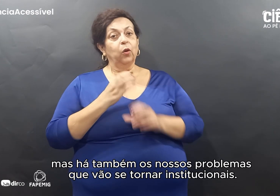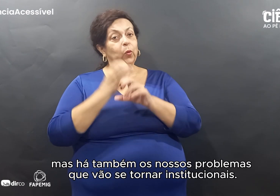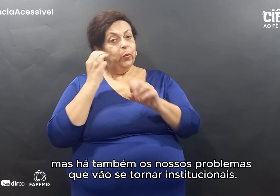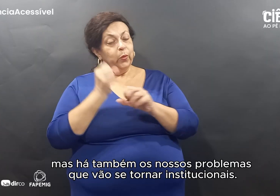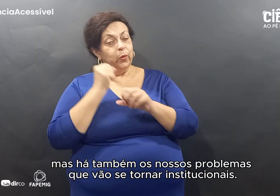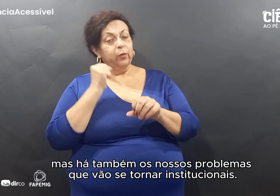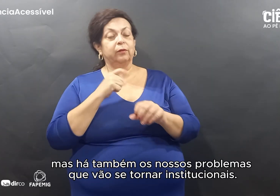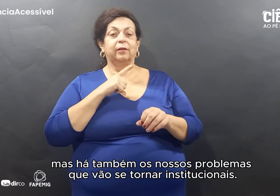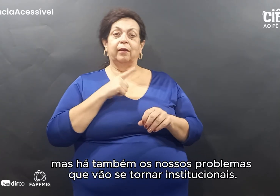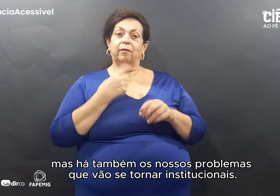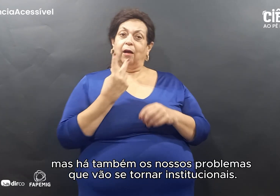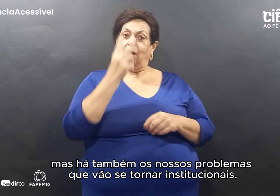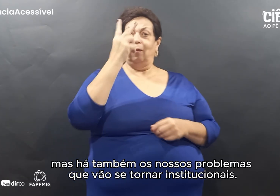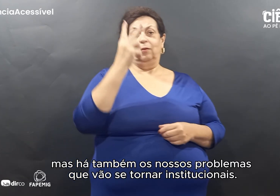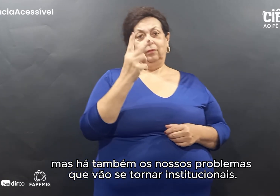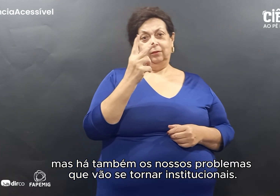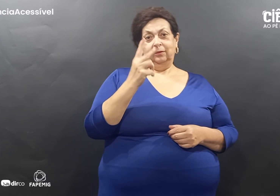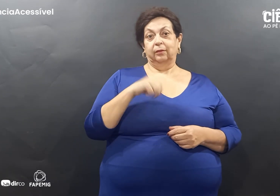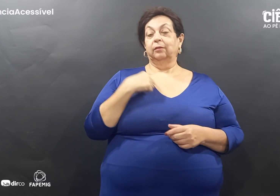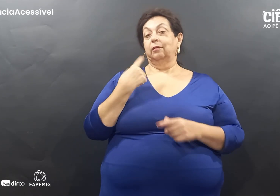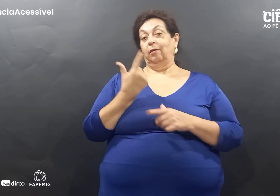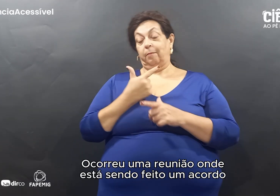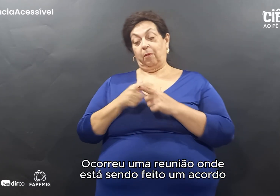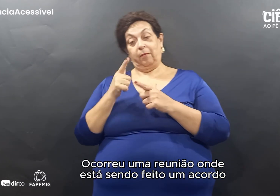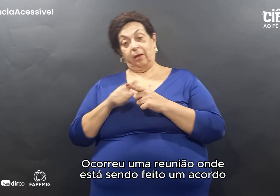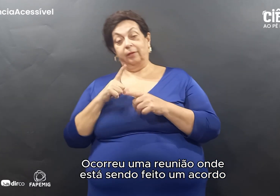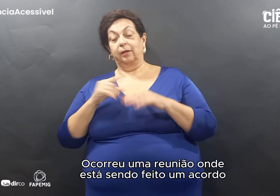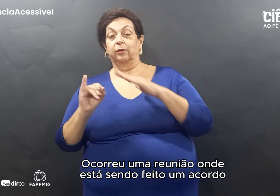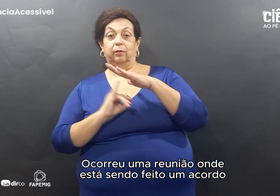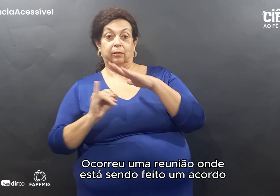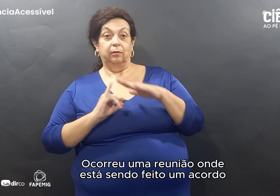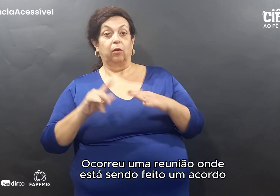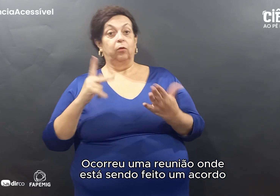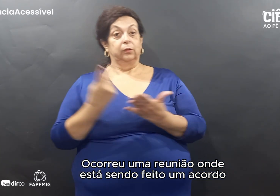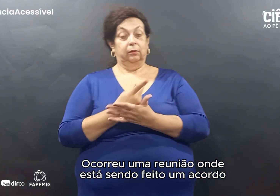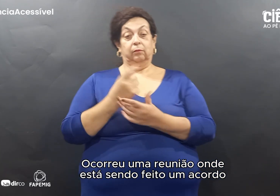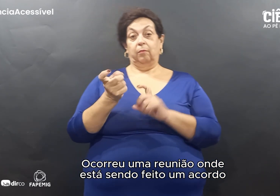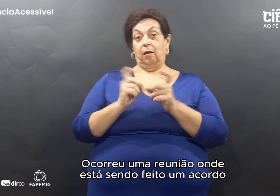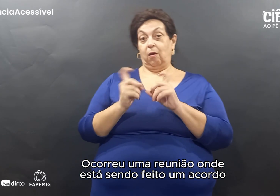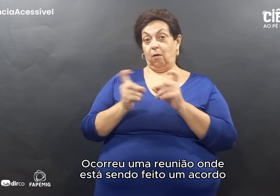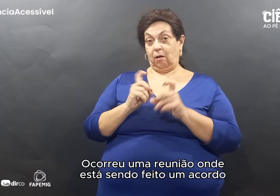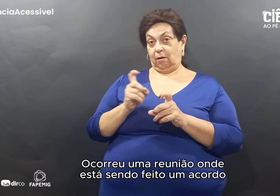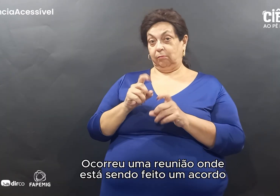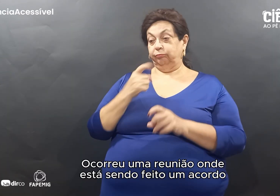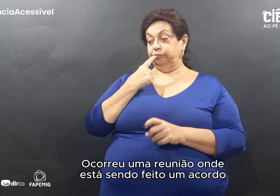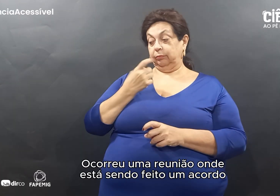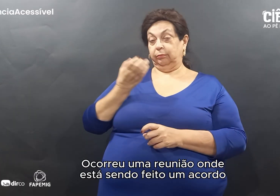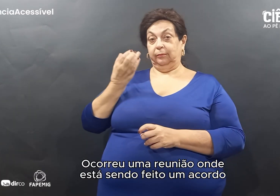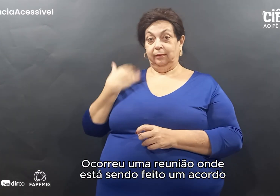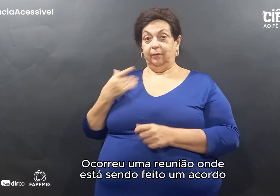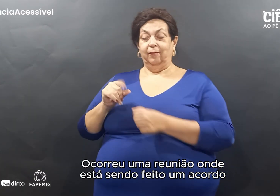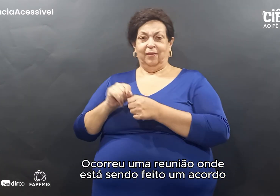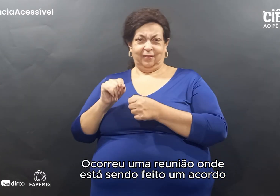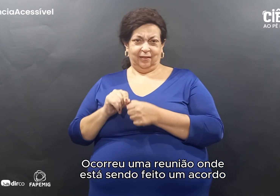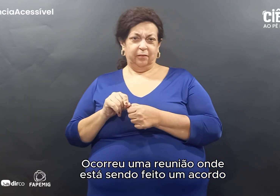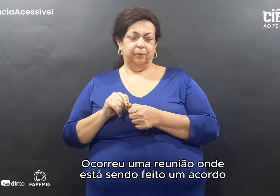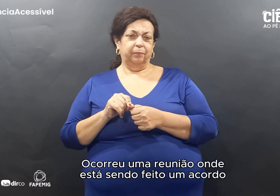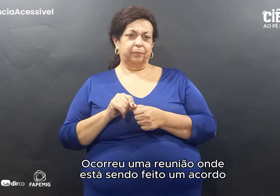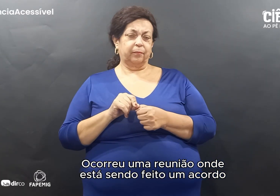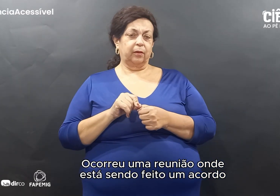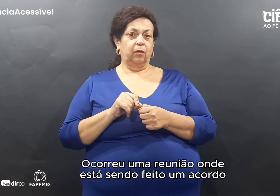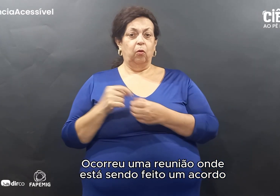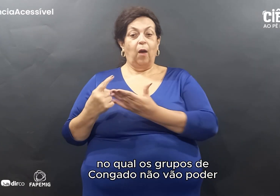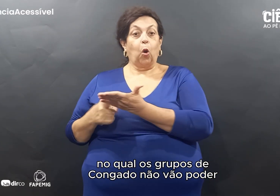problemas que vão se tornar institucionais. Ocorreu uma reunião onde que está sendo feito